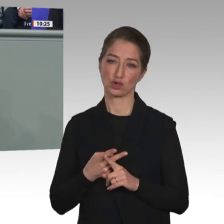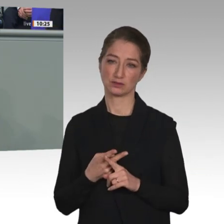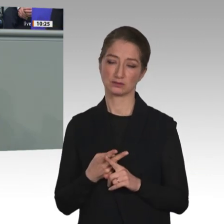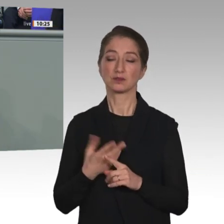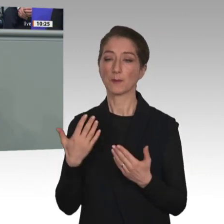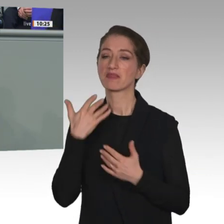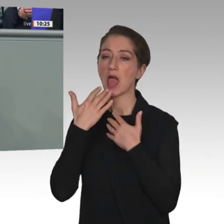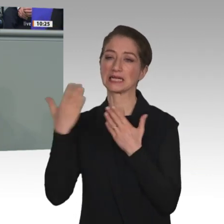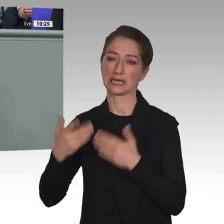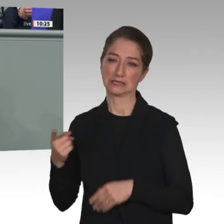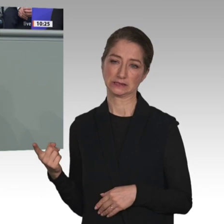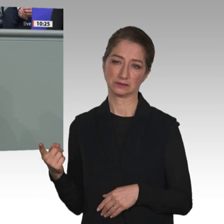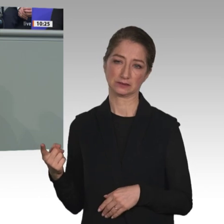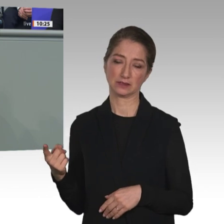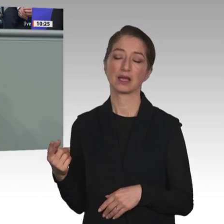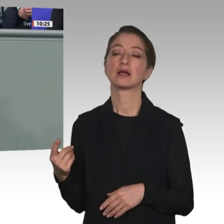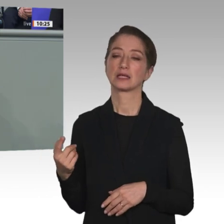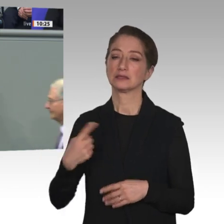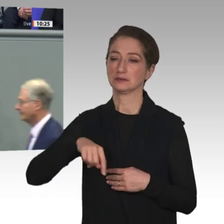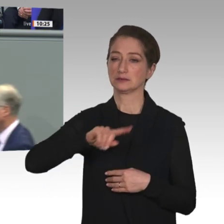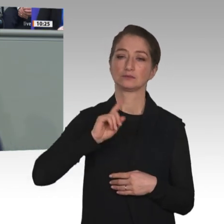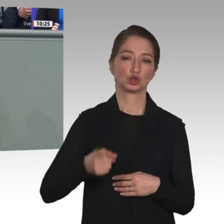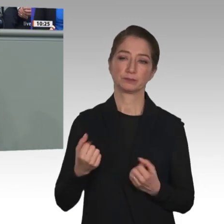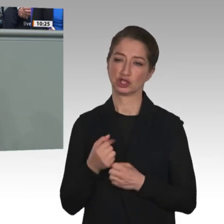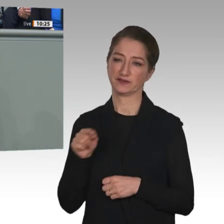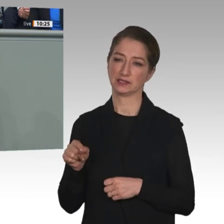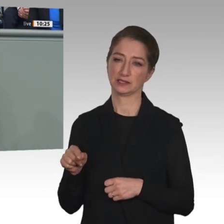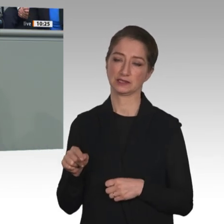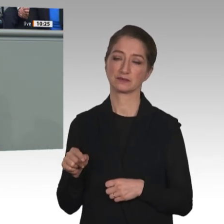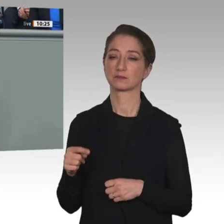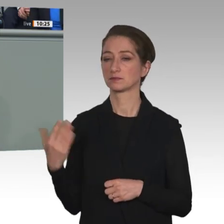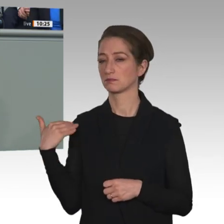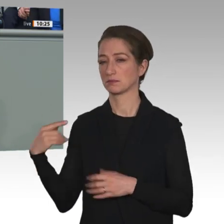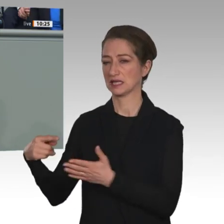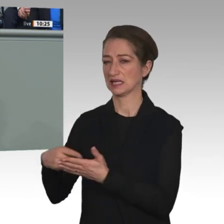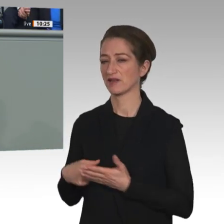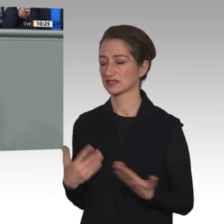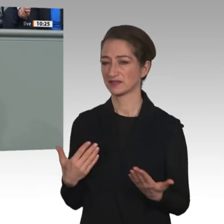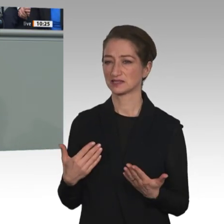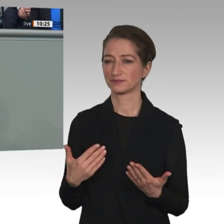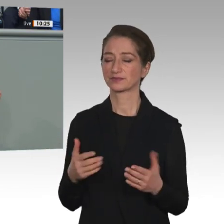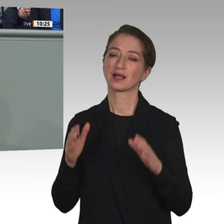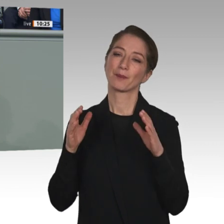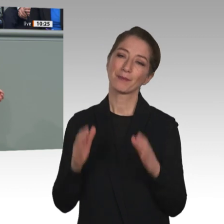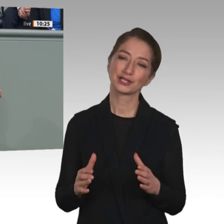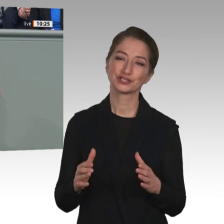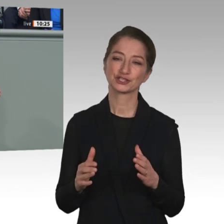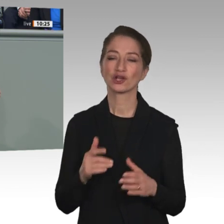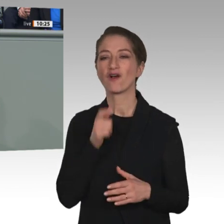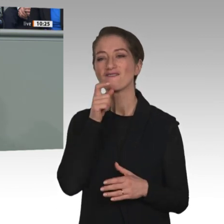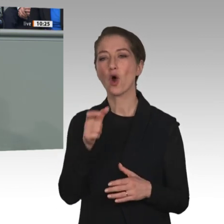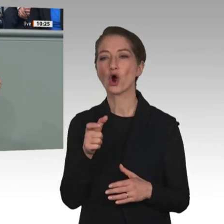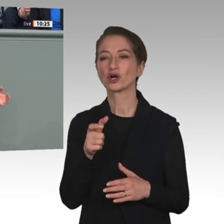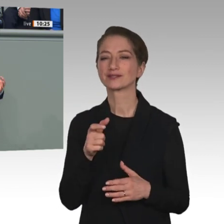diesen Wochen genau damit beschäftigen, weil, und darauf ist hingewiesen worden, den Menschen mit warmen Worten alleine nicht gedient